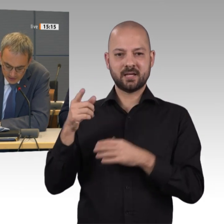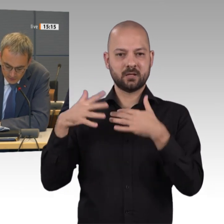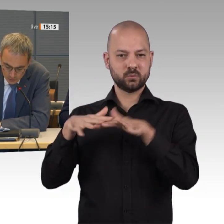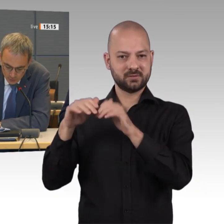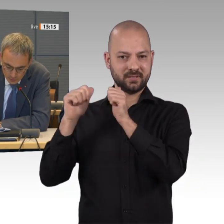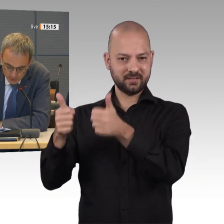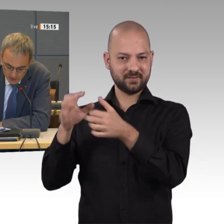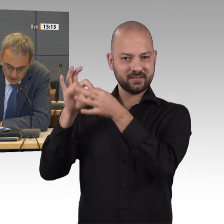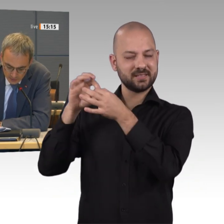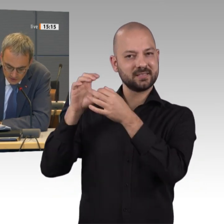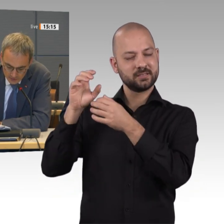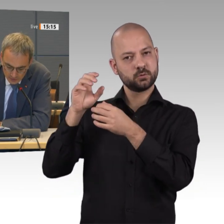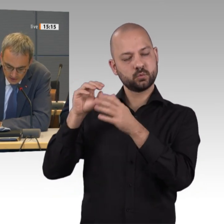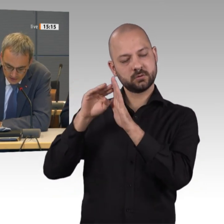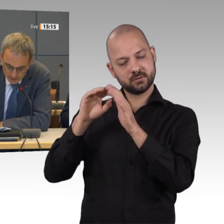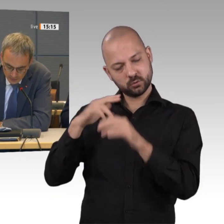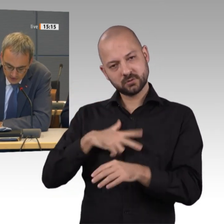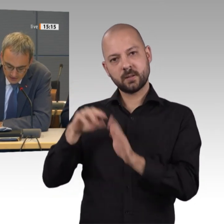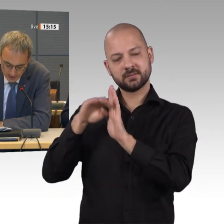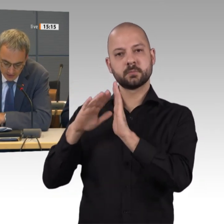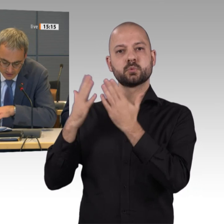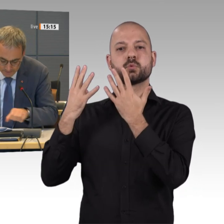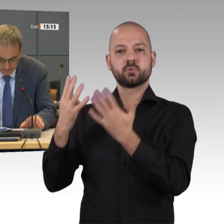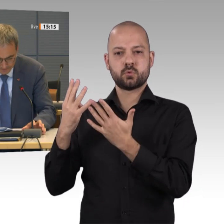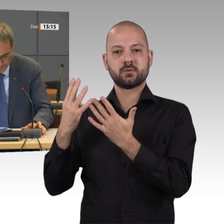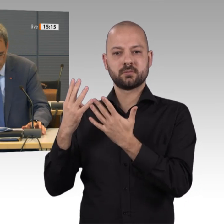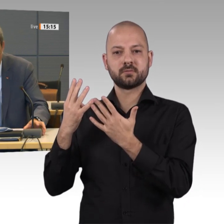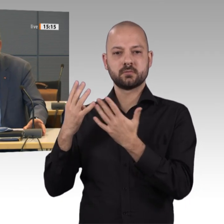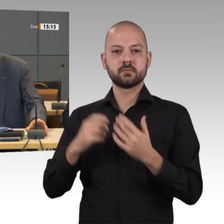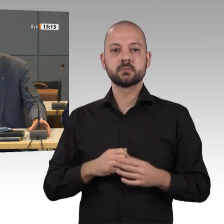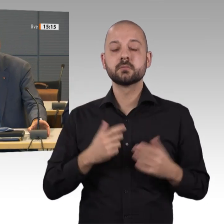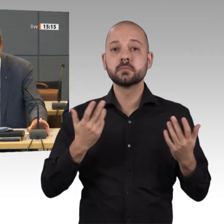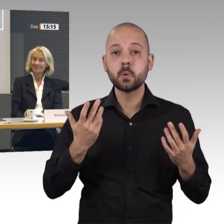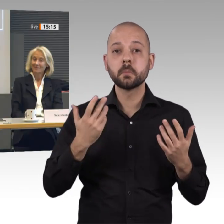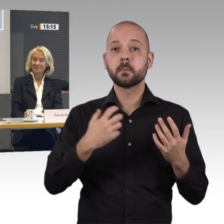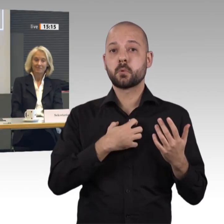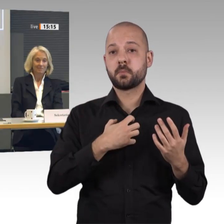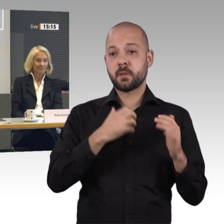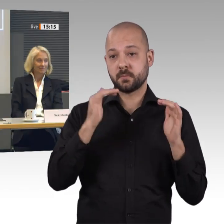Kinder vorgenommen wird, aber nicht für Eltern minderjähriger Kinder. Frau